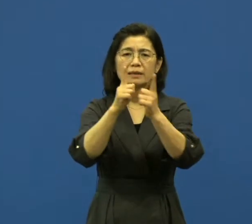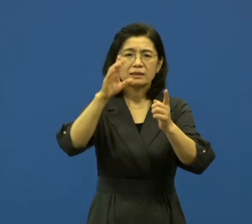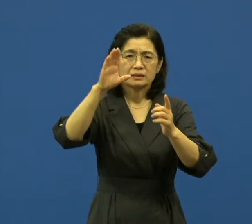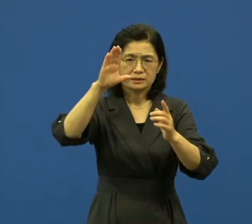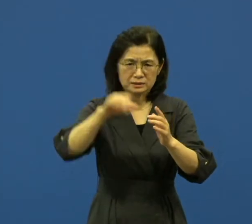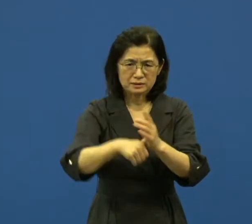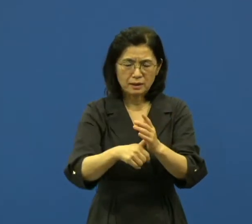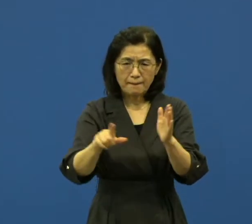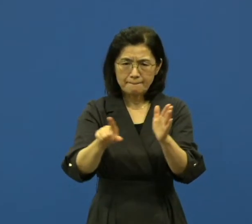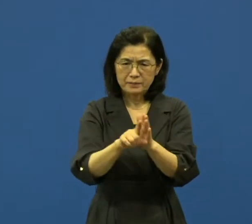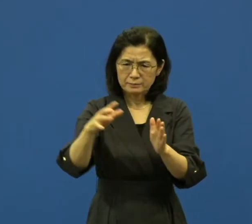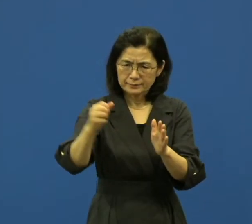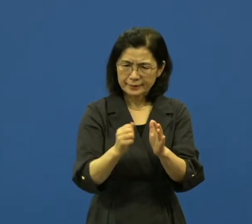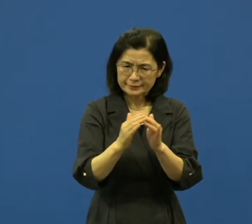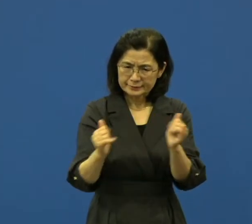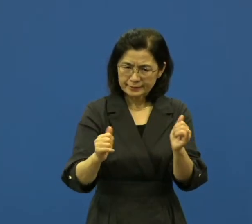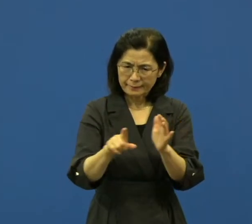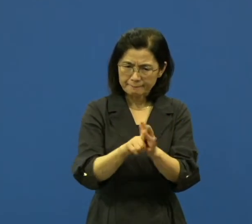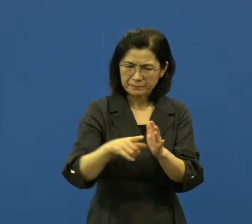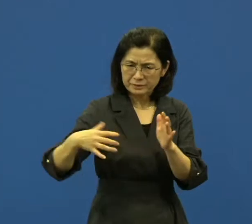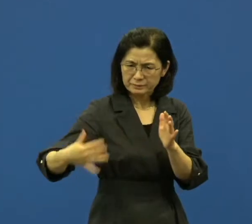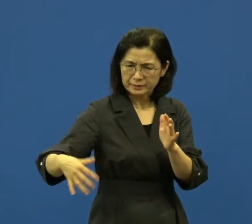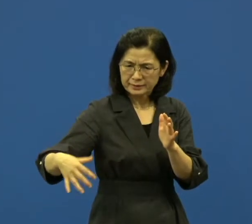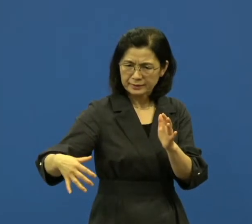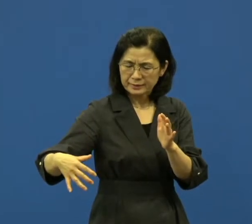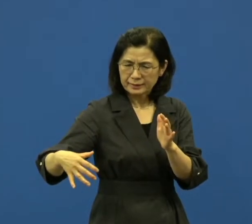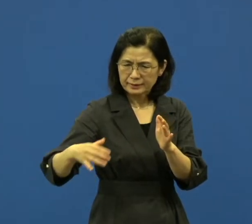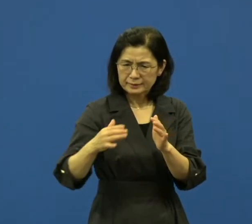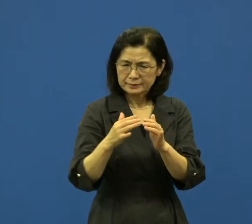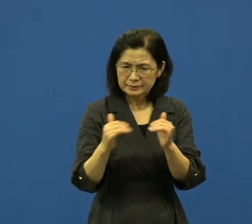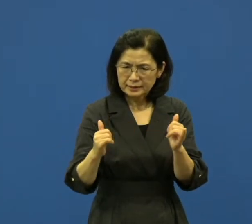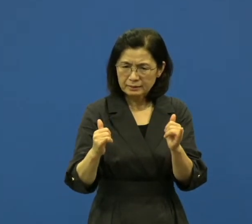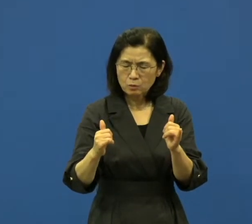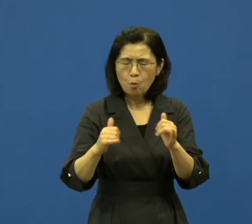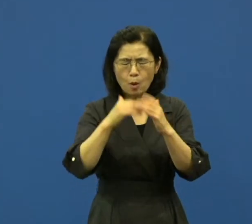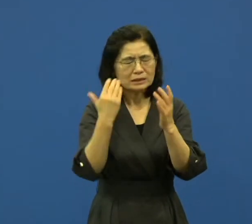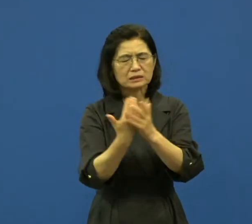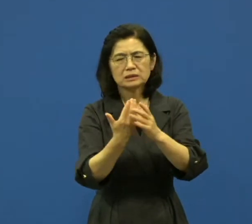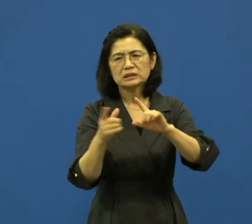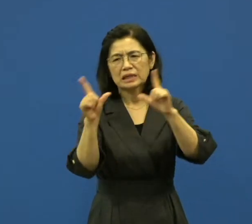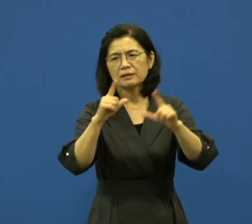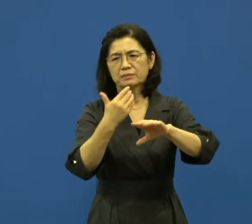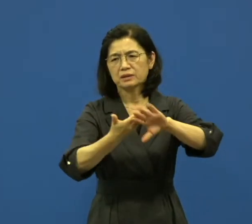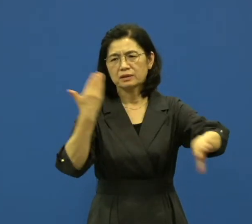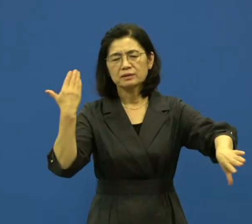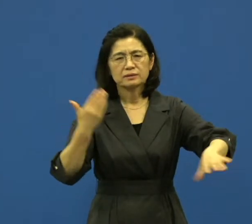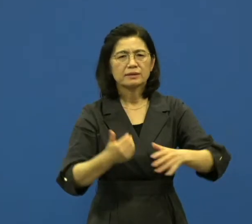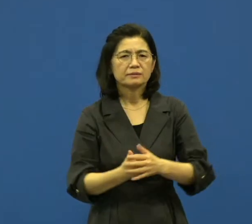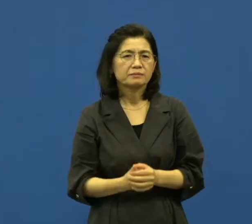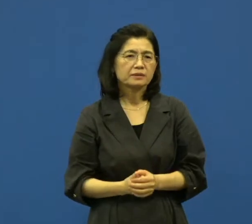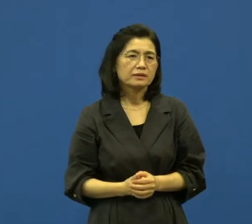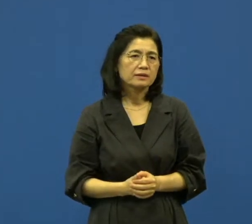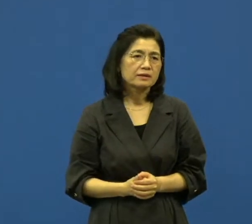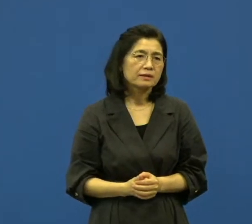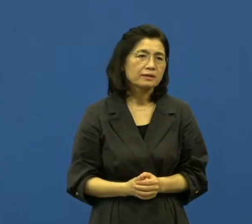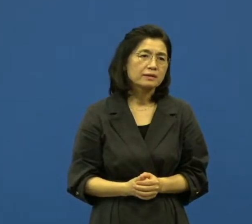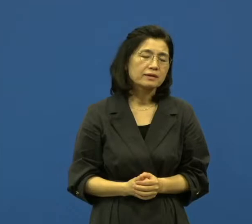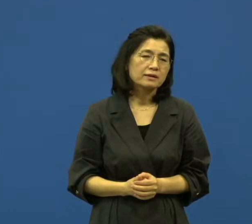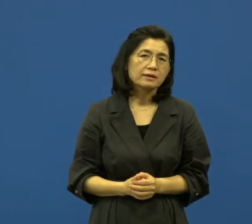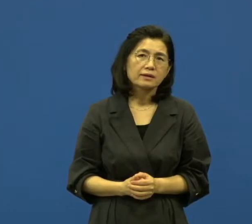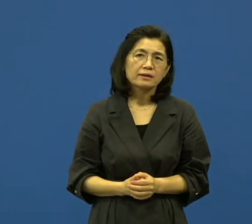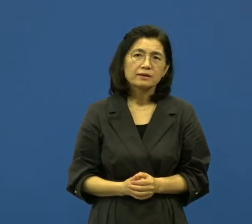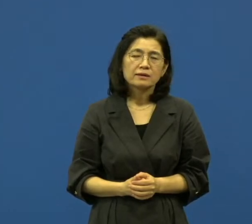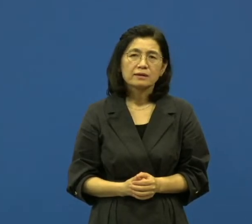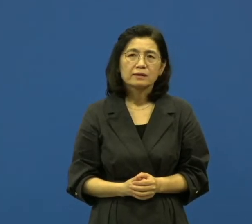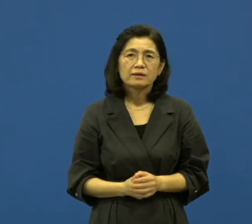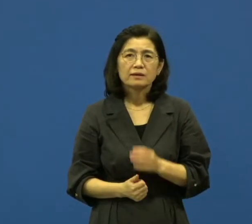믿음을 가진 사람과 믿음을 가지고 있지 않는 사람은 전혀 달라요. 다를 수밖에 없는 거예요. 우리는